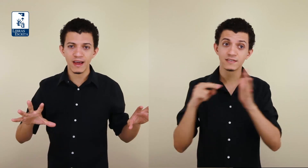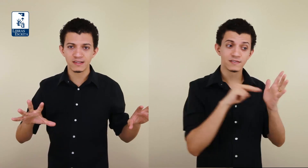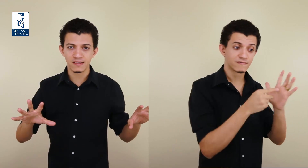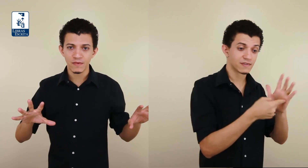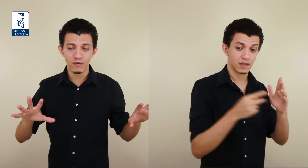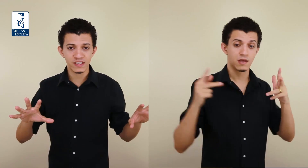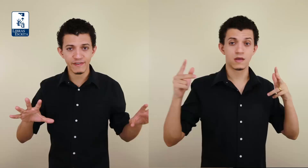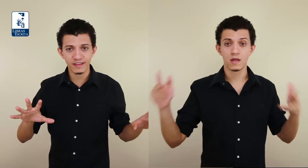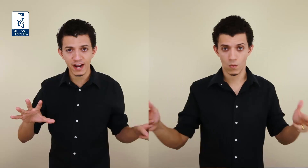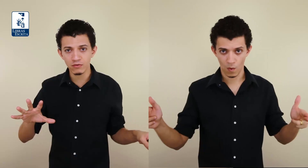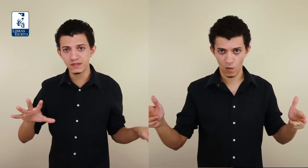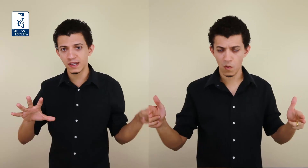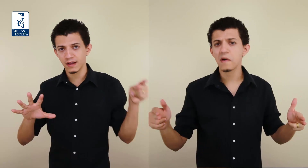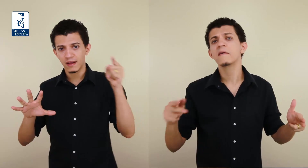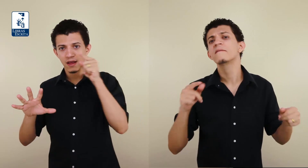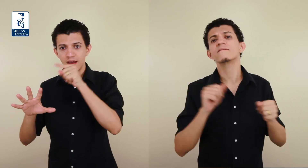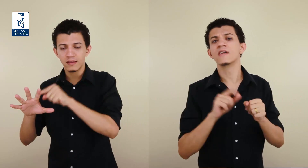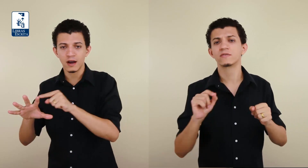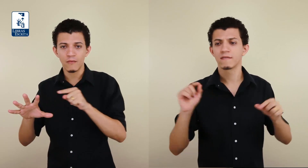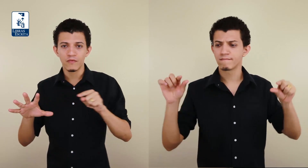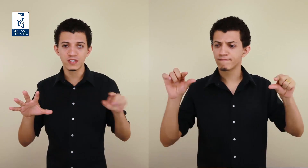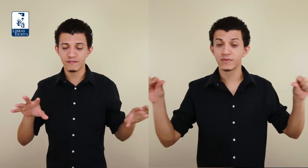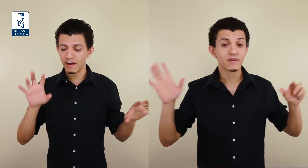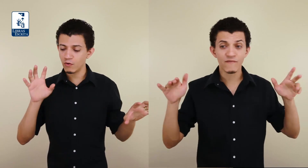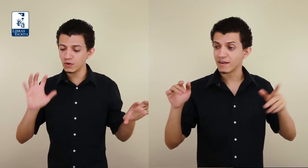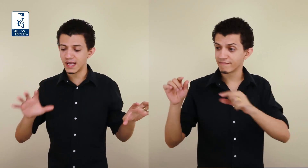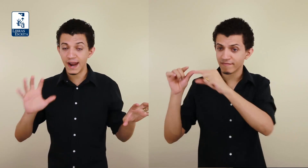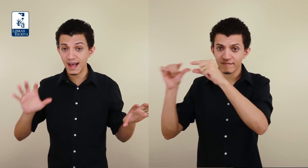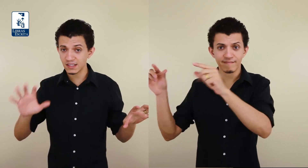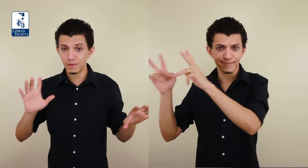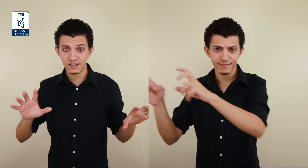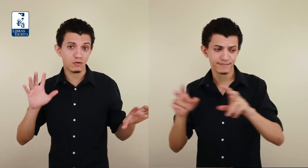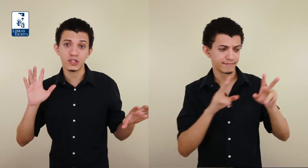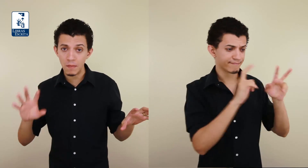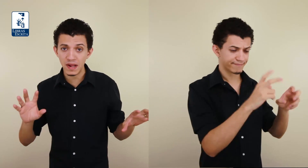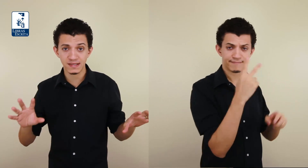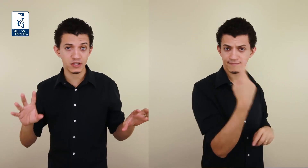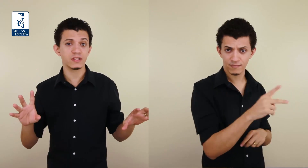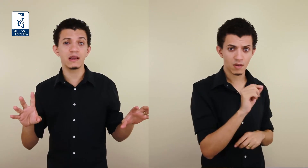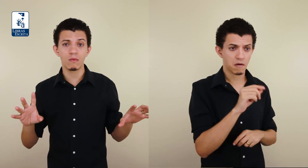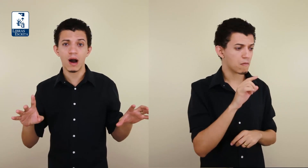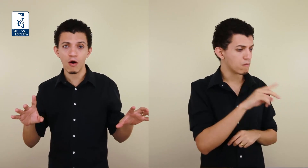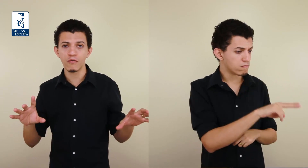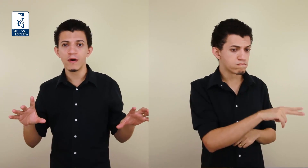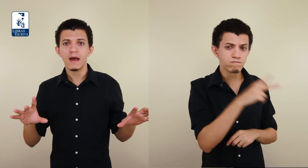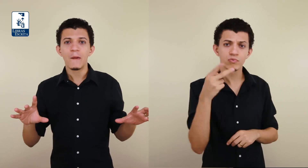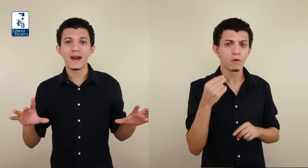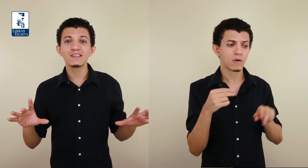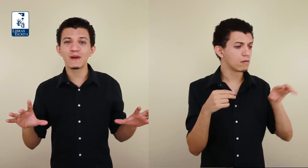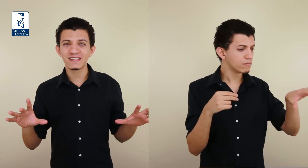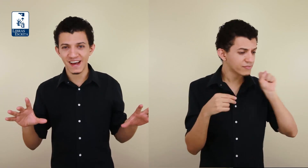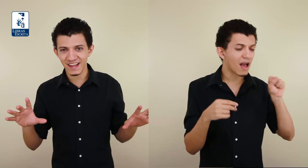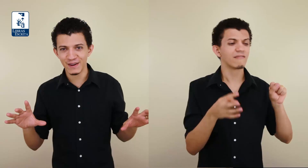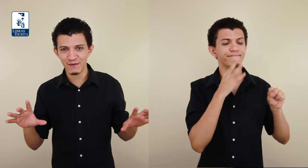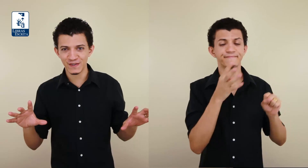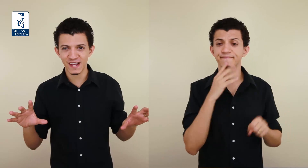equivalentes. Você vai traduzir, então. Você vai usar essa expressão já presente na língua alvo para expressar aquilo que você